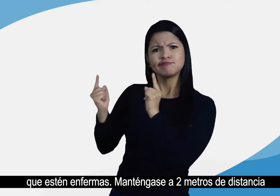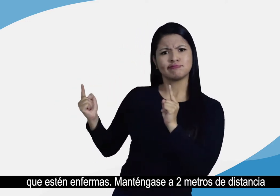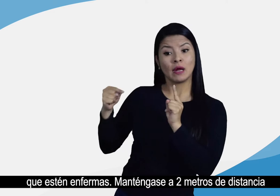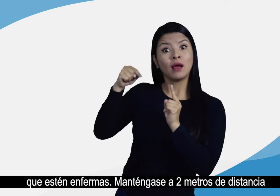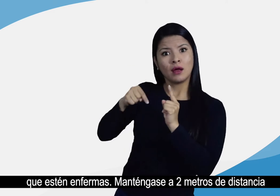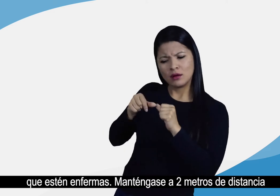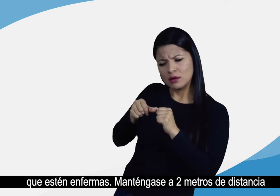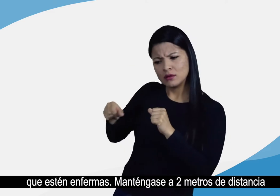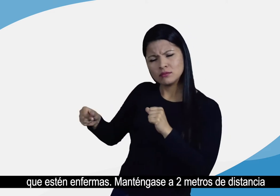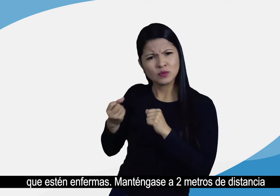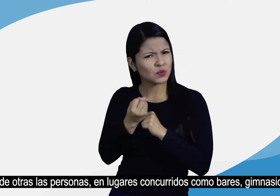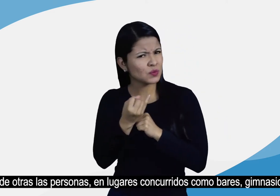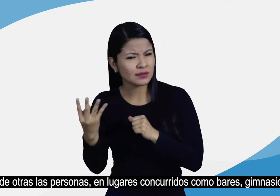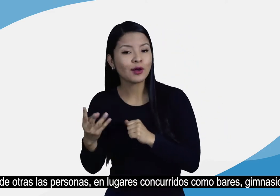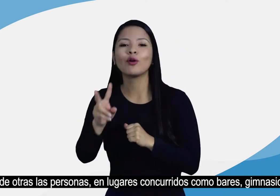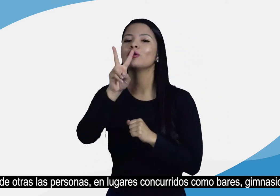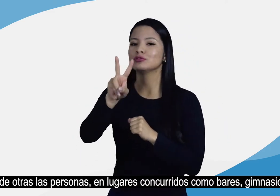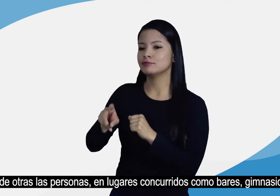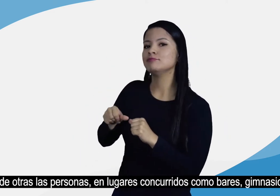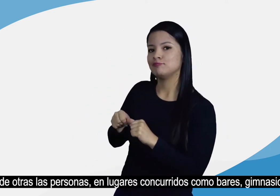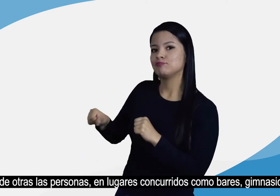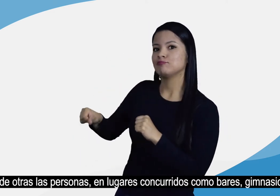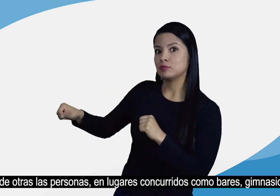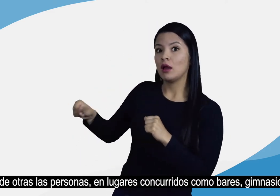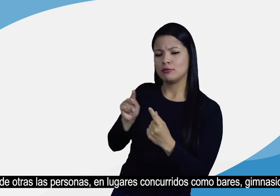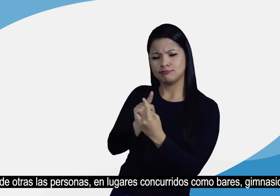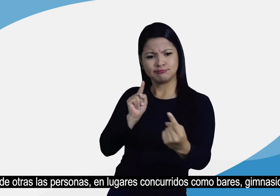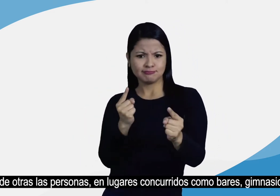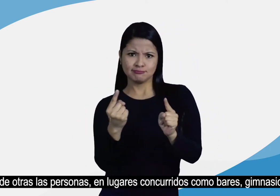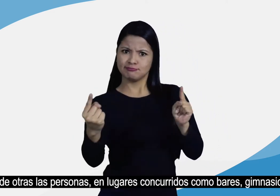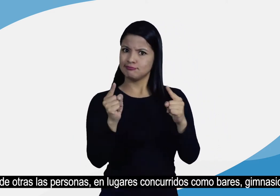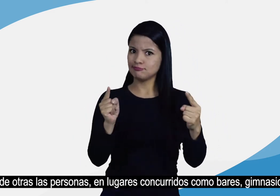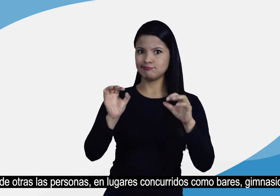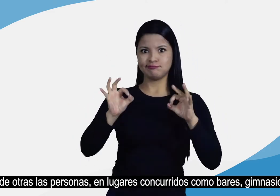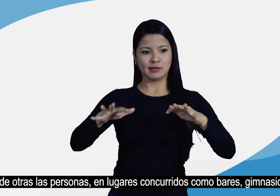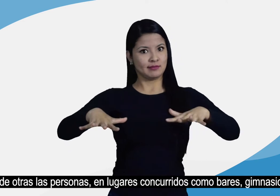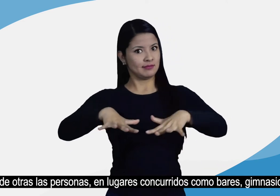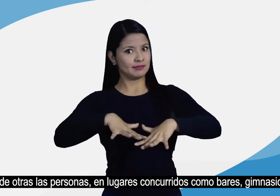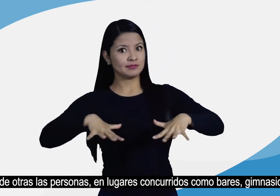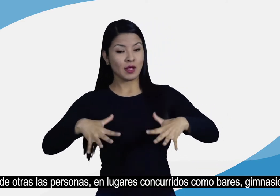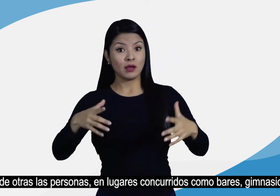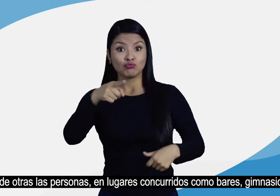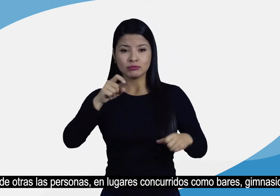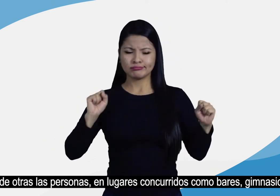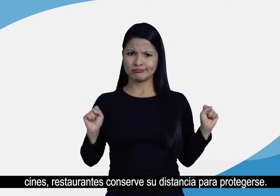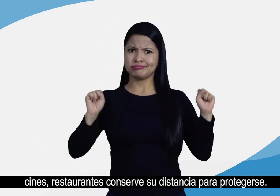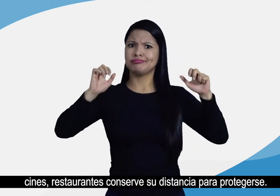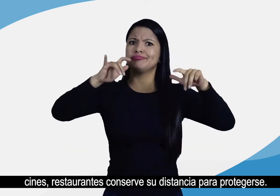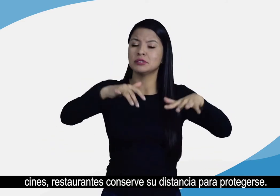distancia. De las otras personas, en lugares concurridos como bares, gimnasios, cines,